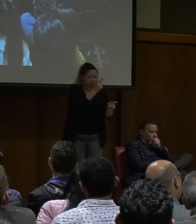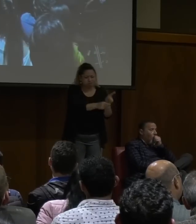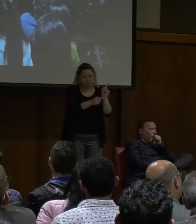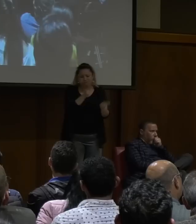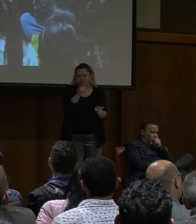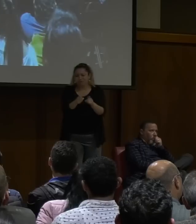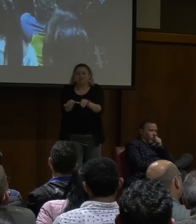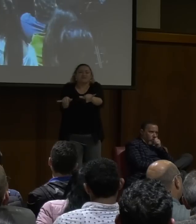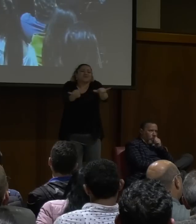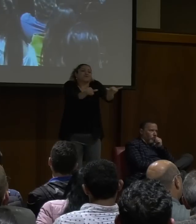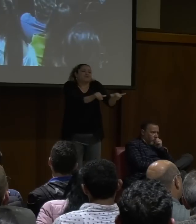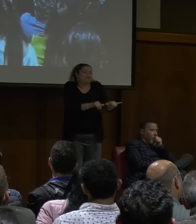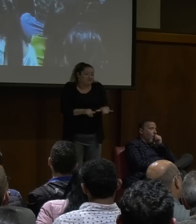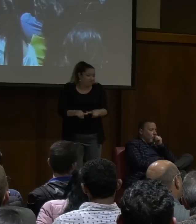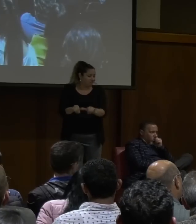mismo